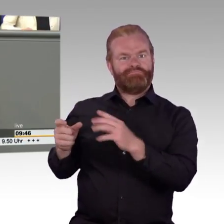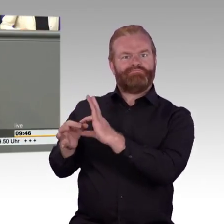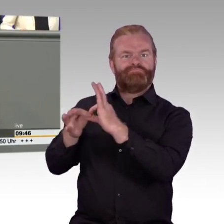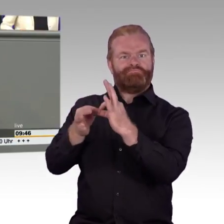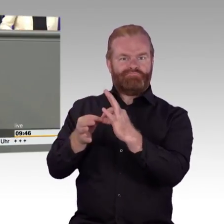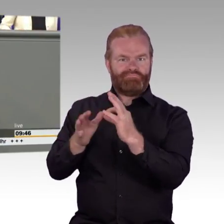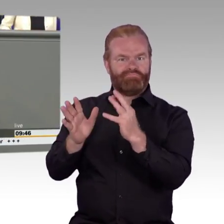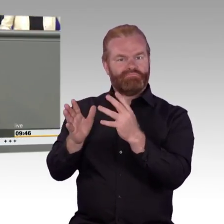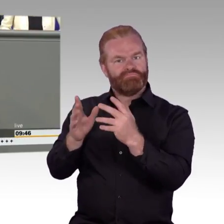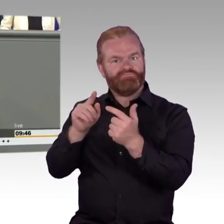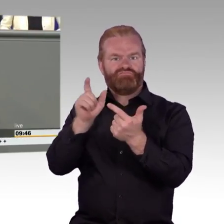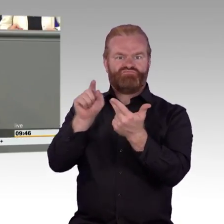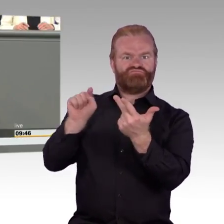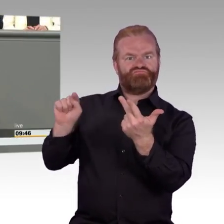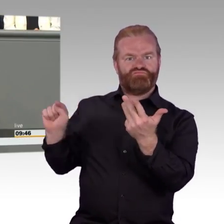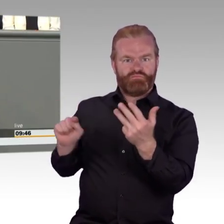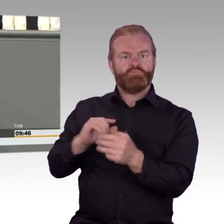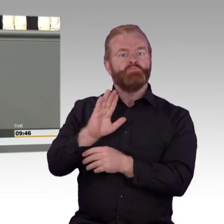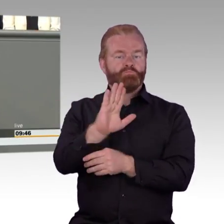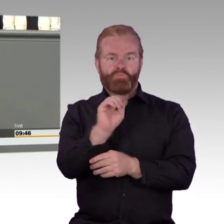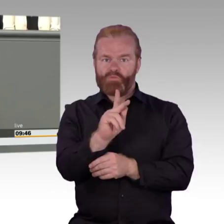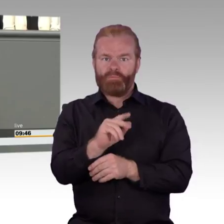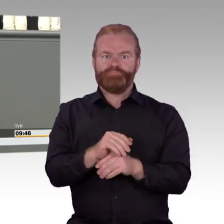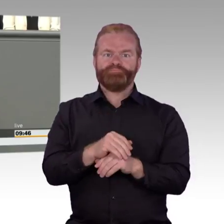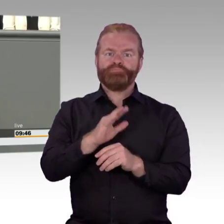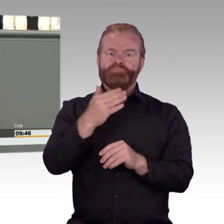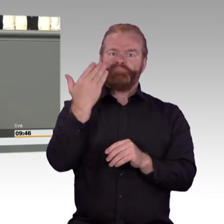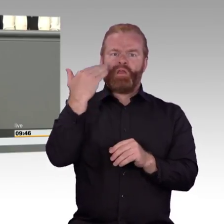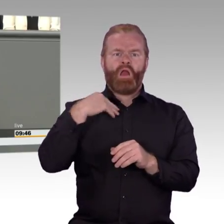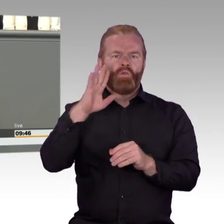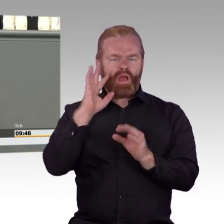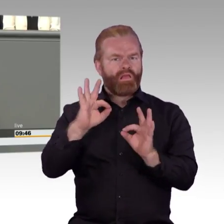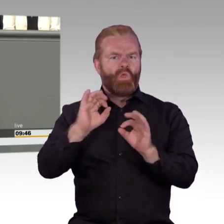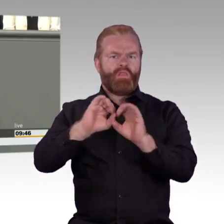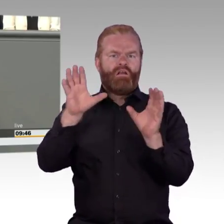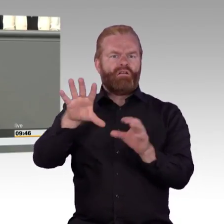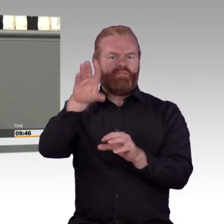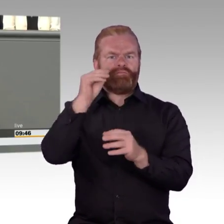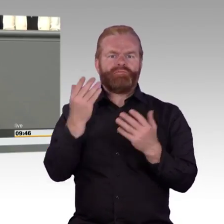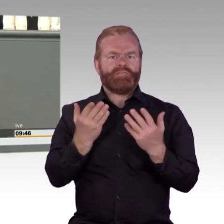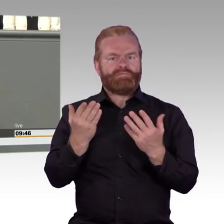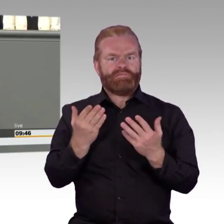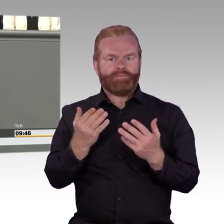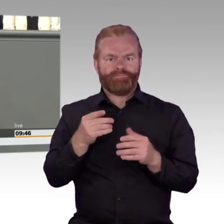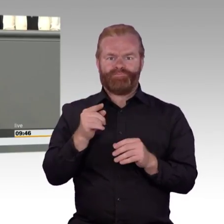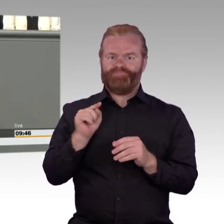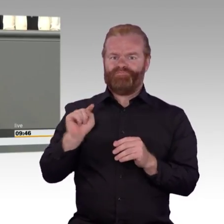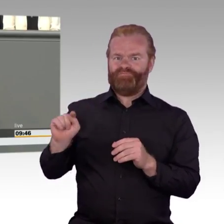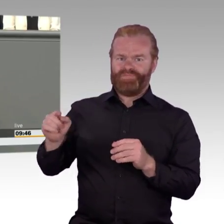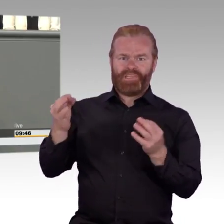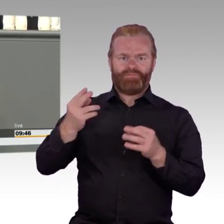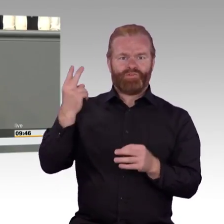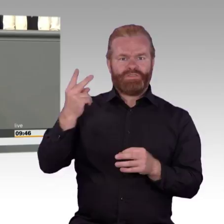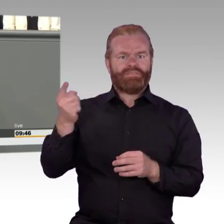gesagt, sie glauben, dass das Thema Schlichtung eine größere Rolle spielt und dass die meisten Unternehmen dieses Risiko eben nicht eingeben werden. Und ich teile diese